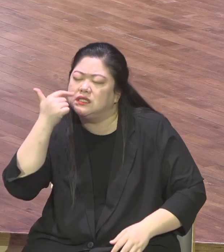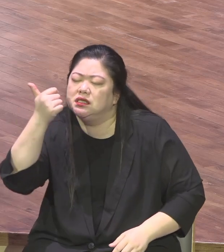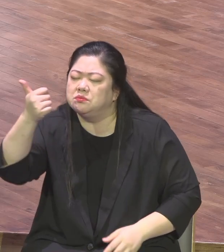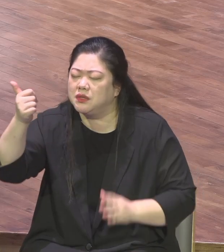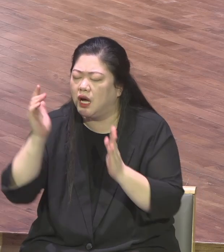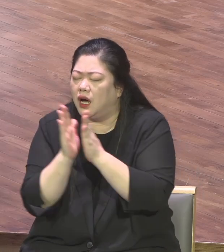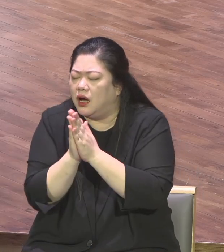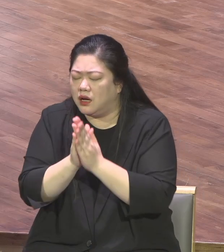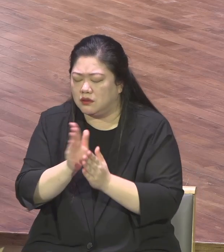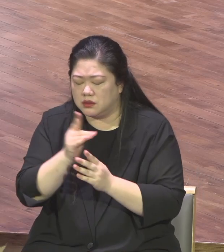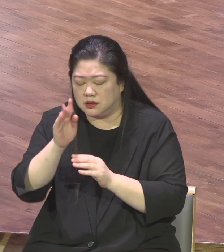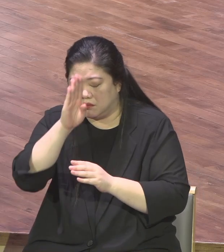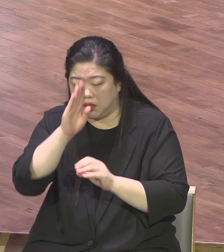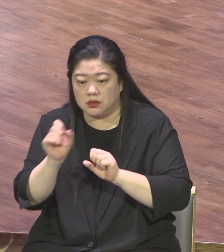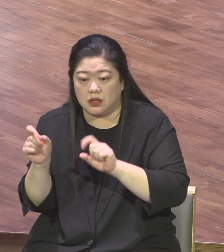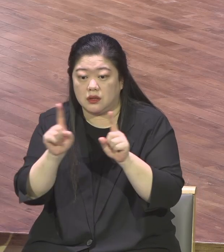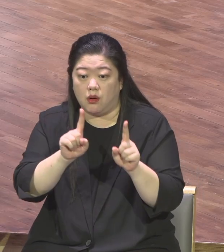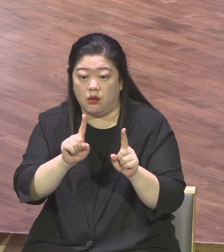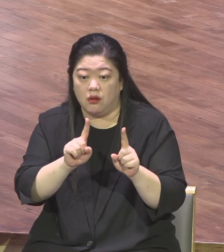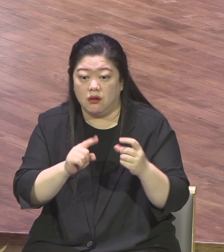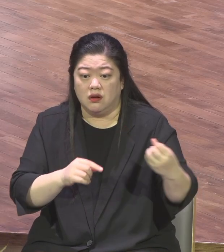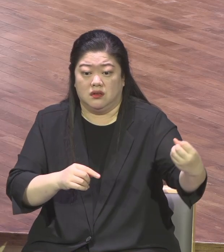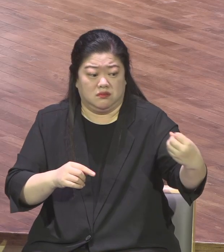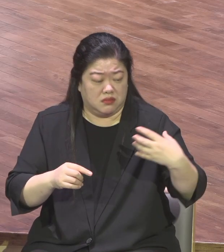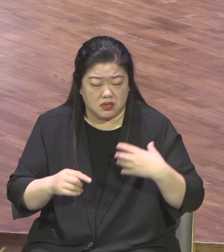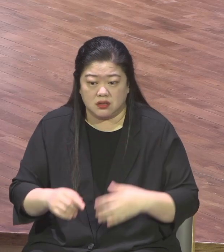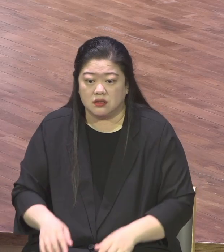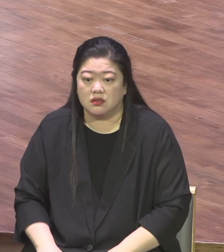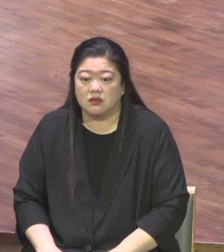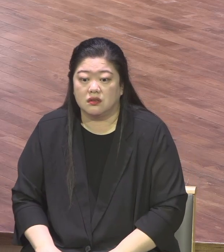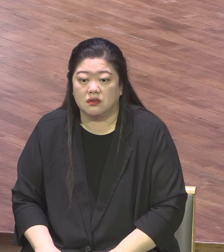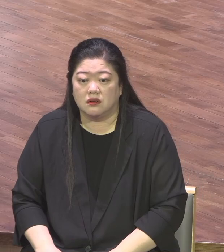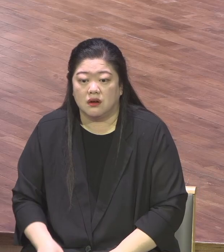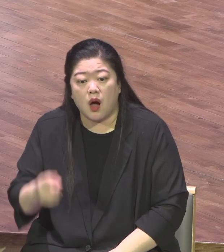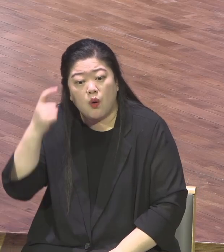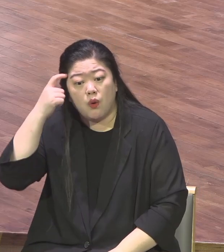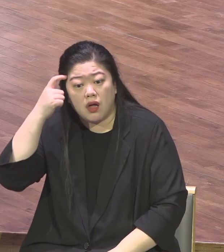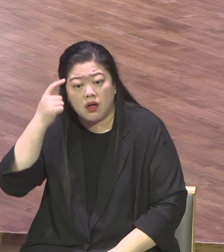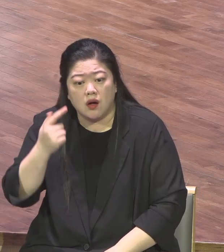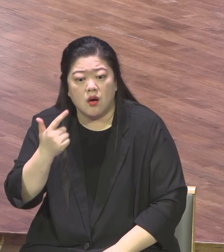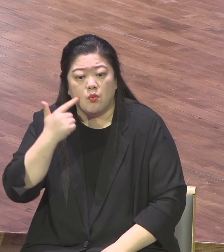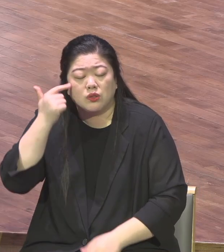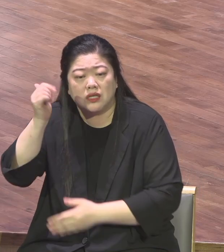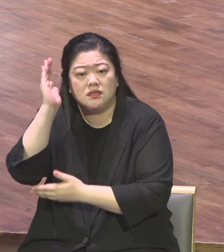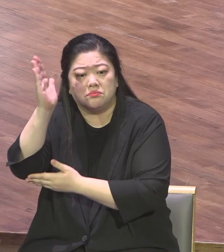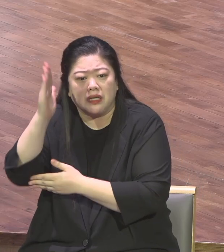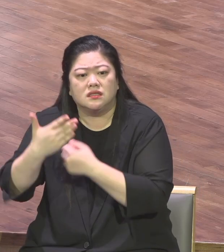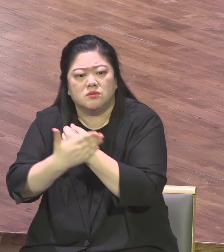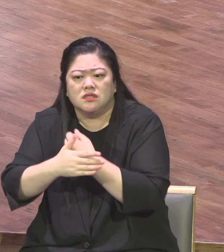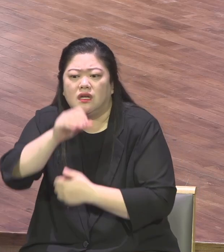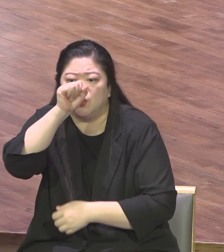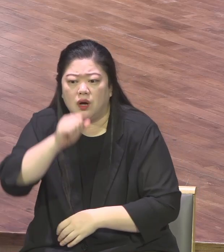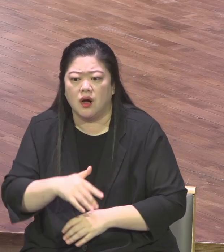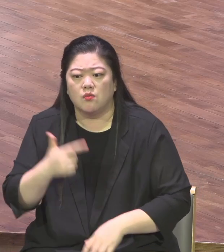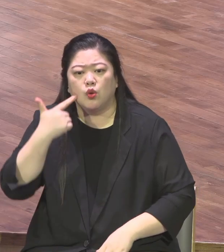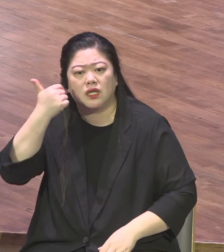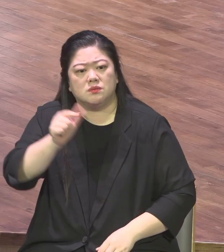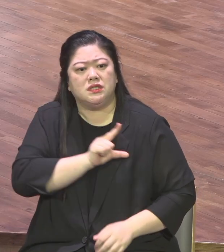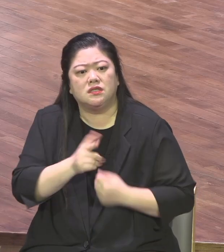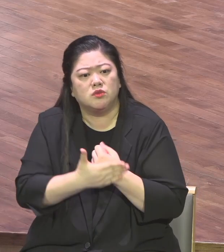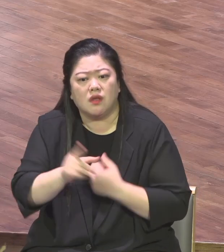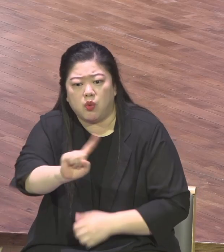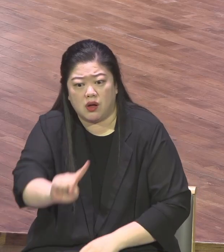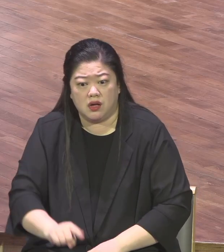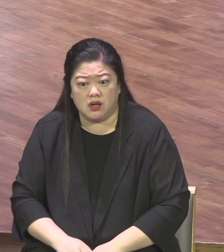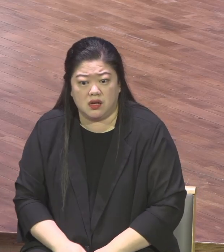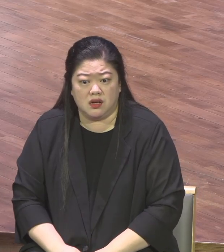힘을 얻어가지고 아니 목사가 말씀에 힘을 얻어야지 어느 권사가 꿈인지 환상인지 모르는 그걸